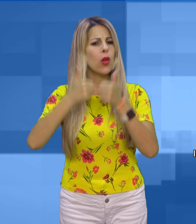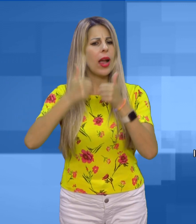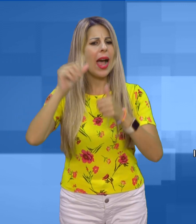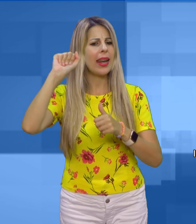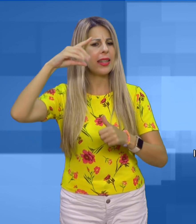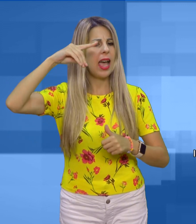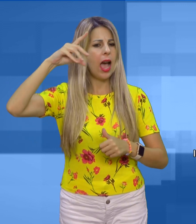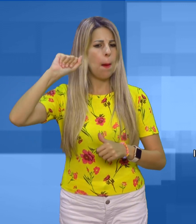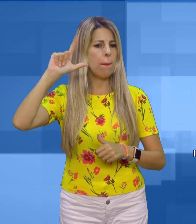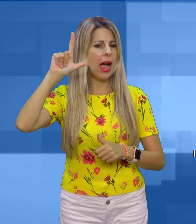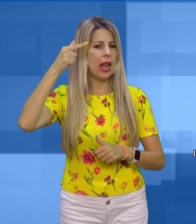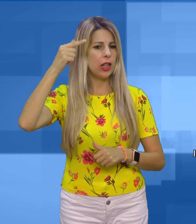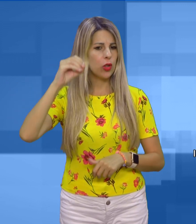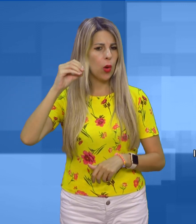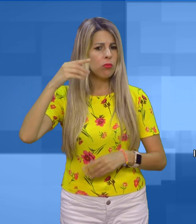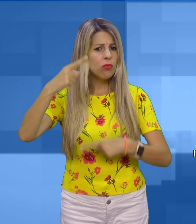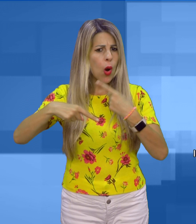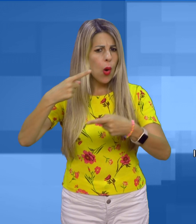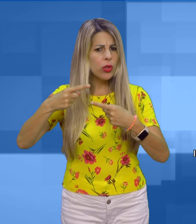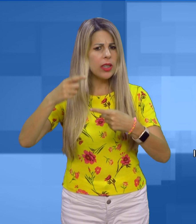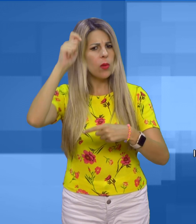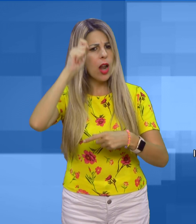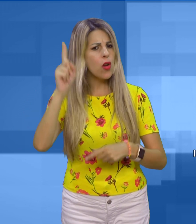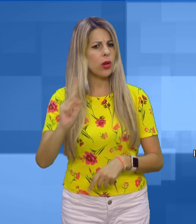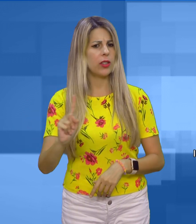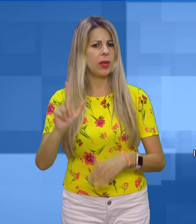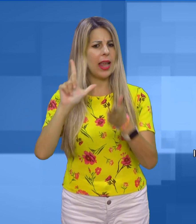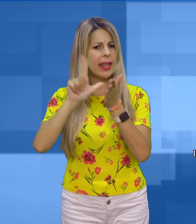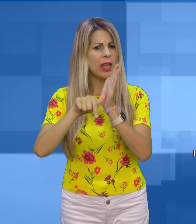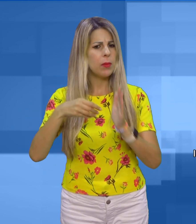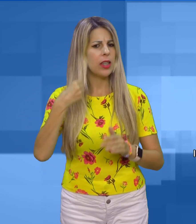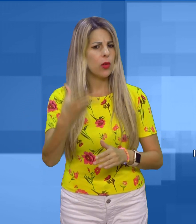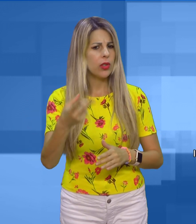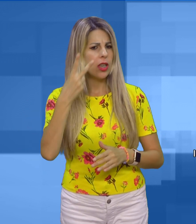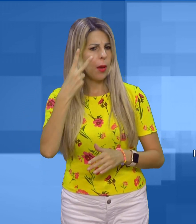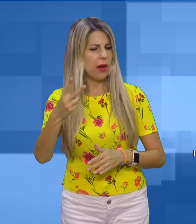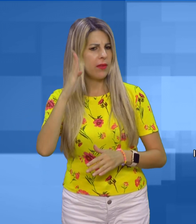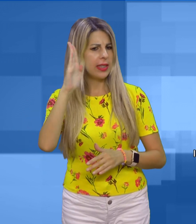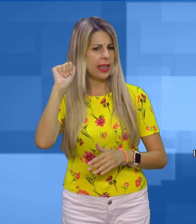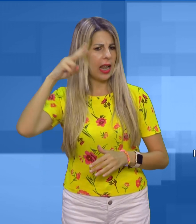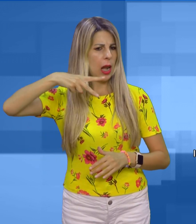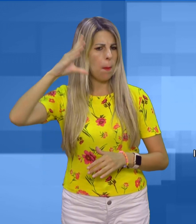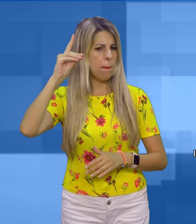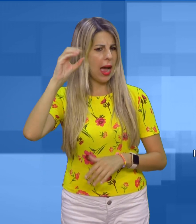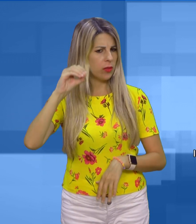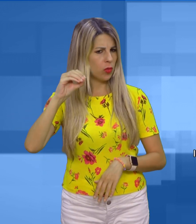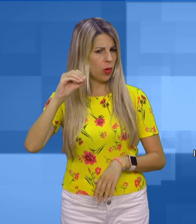dal bando. A lanciare l'allarme è la consigliera regionale del Movimento 5 Stelle, Desiree